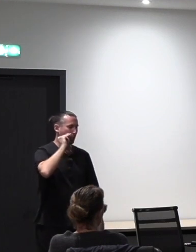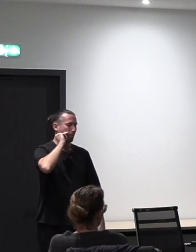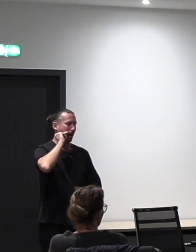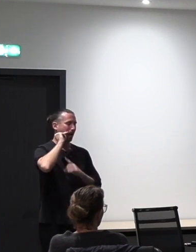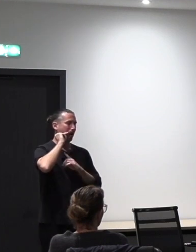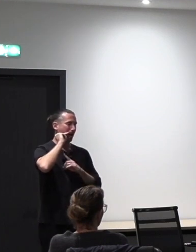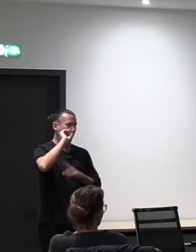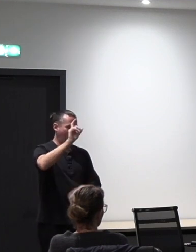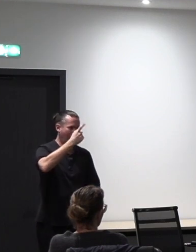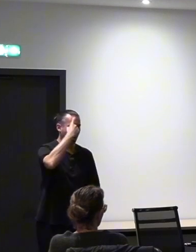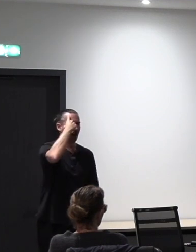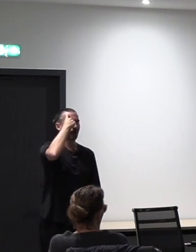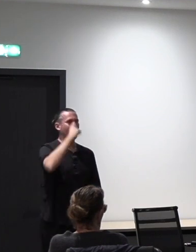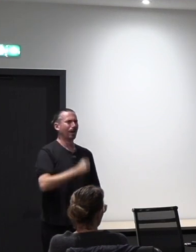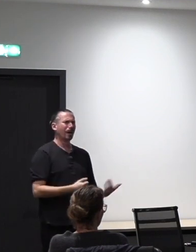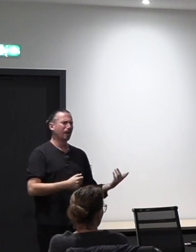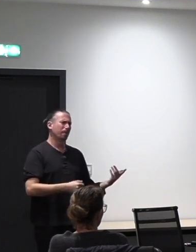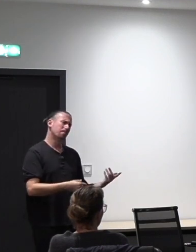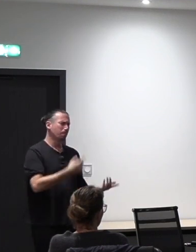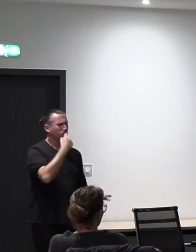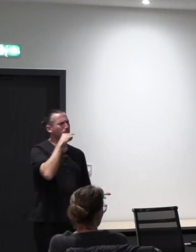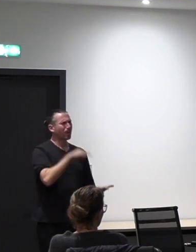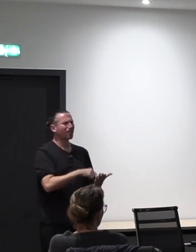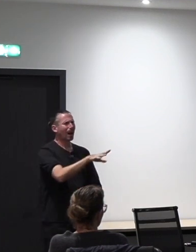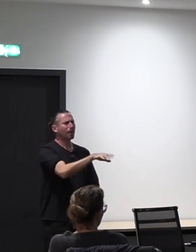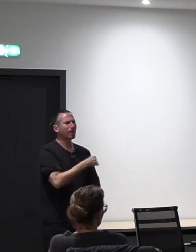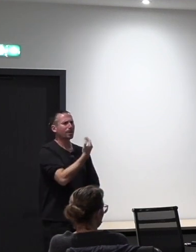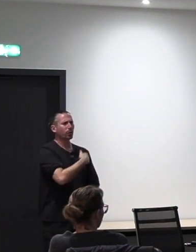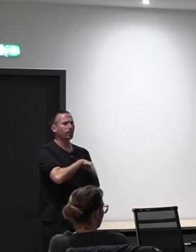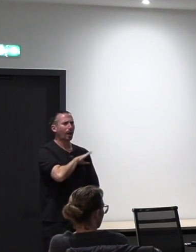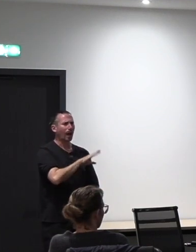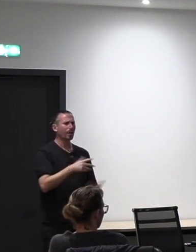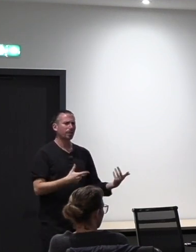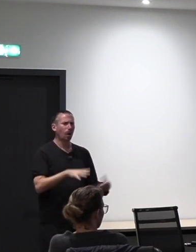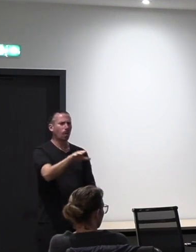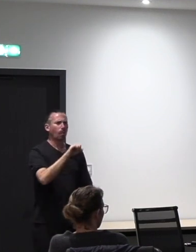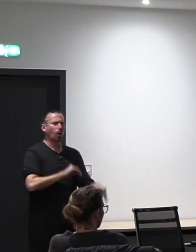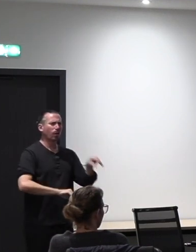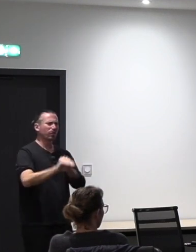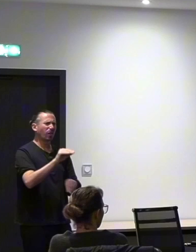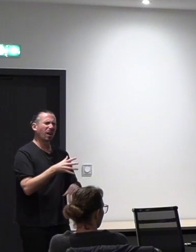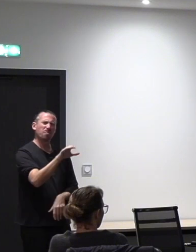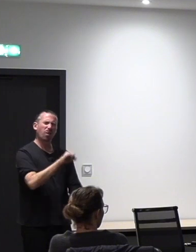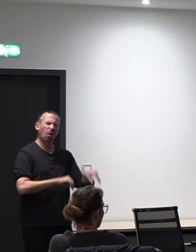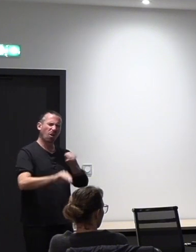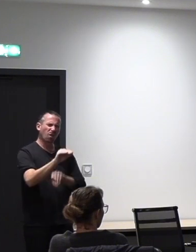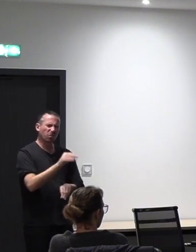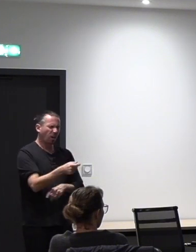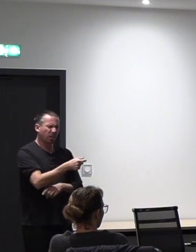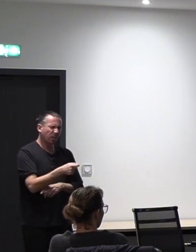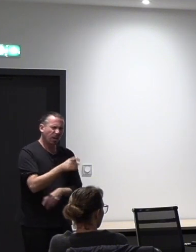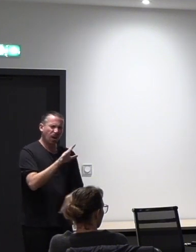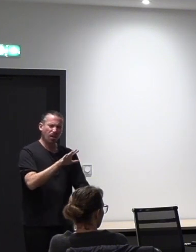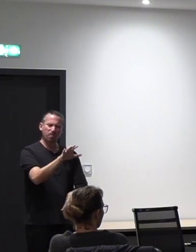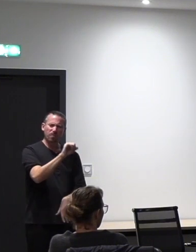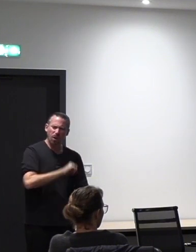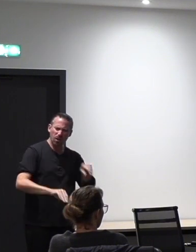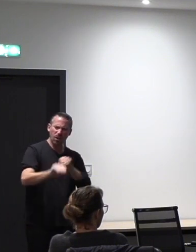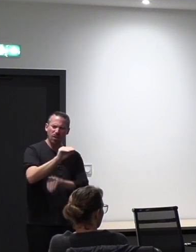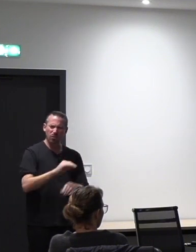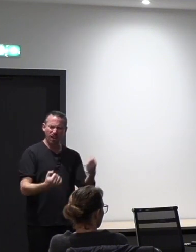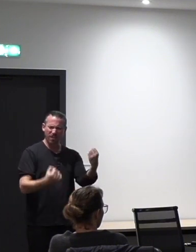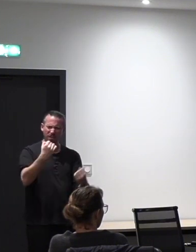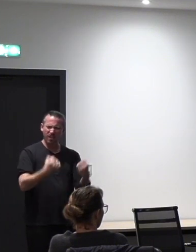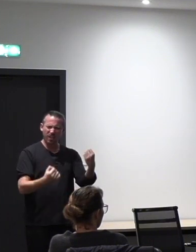préfère la prise en charge que le prendre soin, puisque je prends soin de ma télécommande, hein. Je prends soin de ma voiture, mais je ne prends pas en charge ma télécommande. Prendre